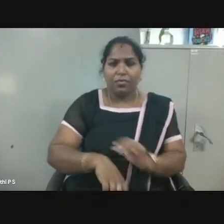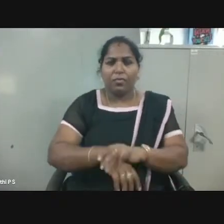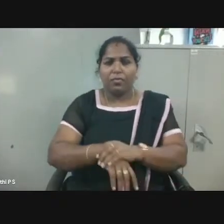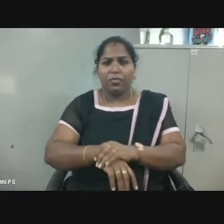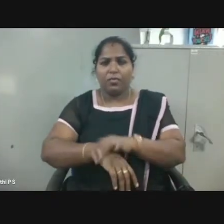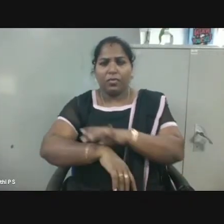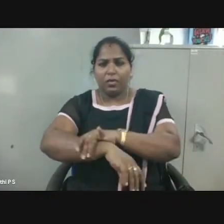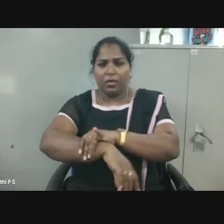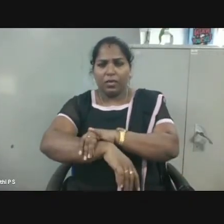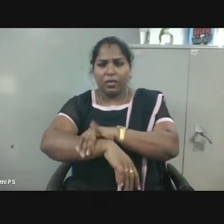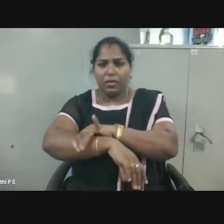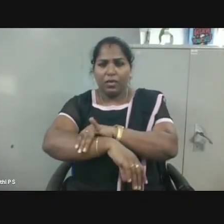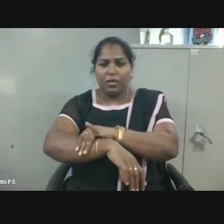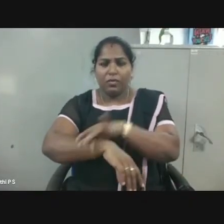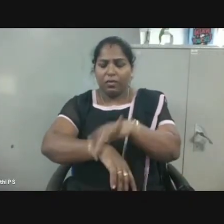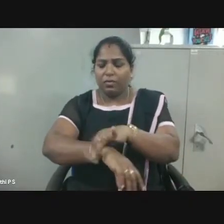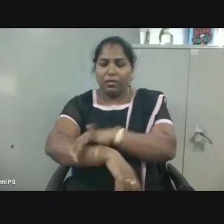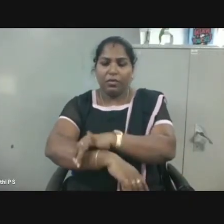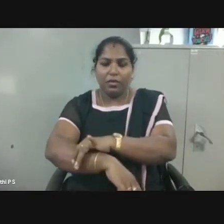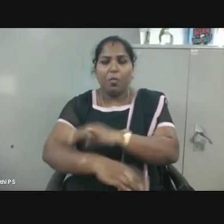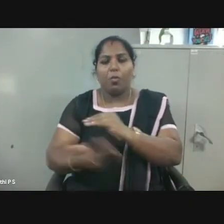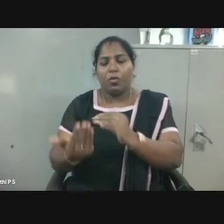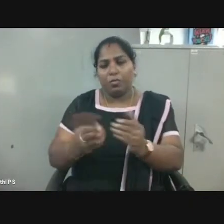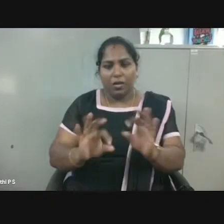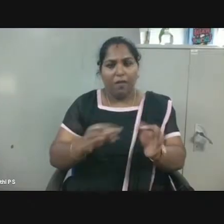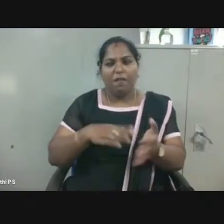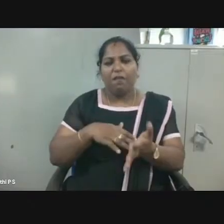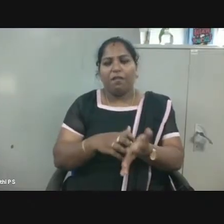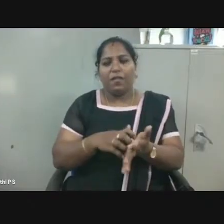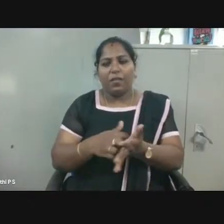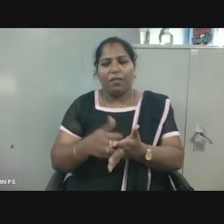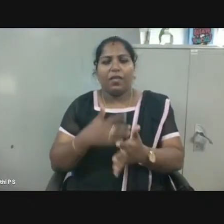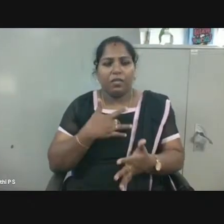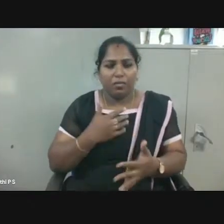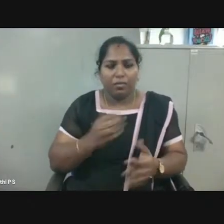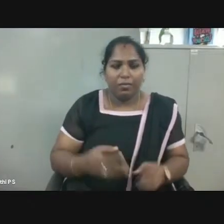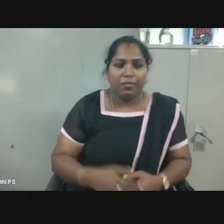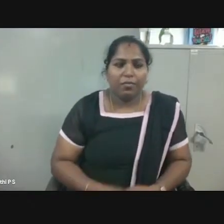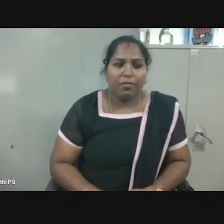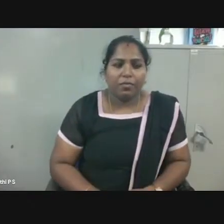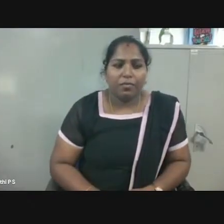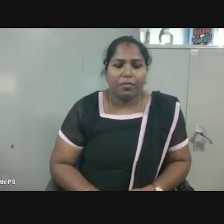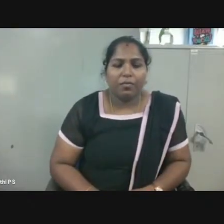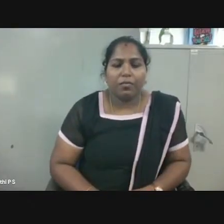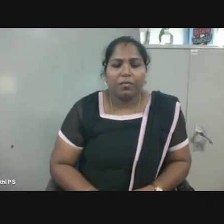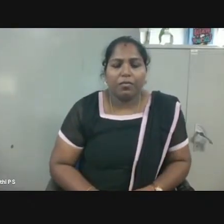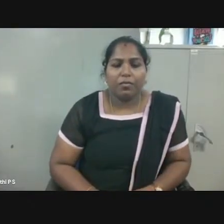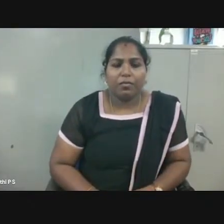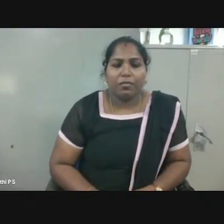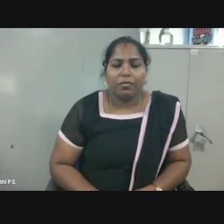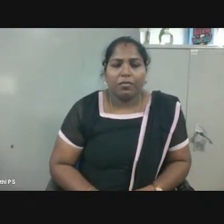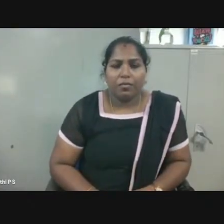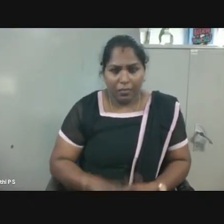ബലക്കുറവ് വരുന്നപ്പം ഇവിടെ ഒന്ന് സ്റ്റിഫായി പോകും. അതിനാണ് ഞങ്ങൾ കൺട്രാക്ഷൻ എന്ന് പറയുന്നത്. ഇത് എല്ലാ ജോയിന്റും വരാം. നീ ജോയിന്റ്, അല്ലെങ്കിൽ